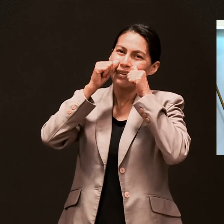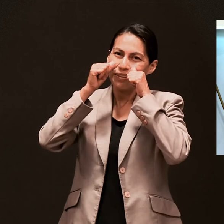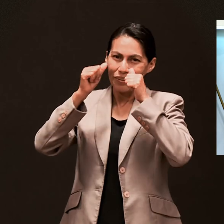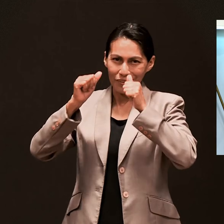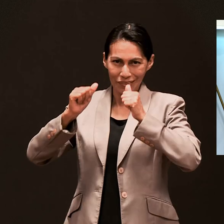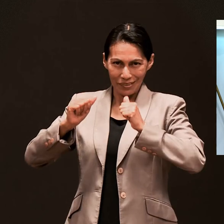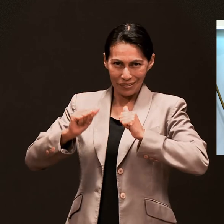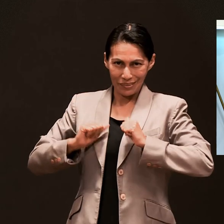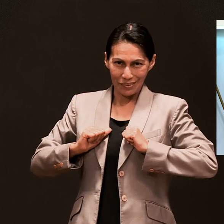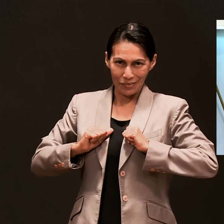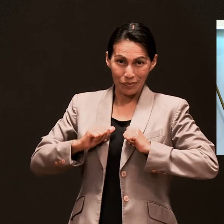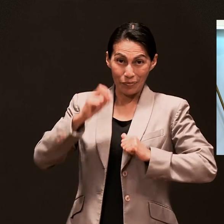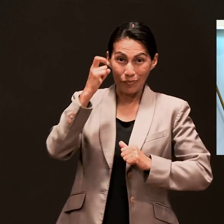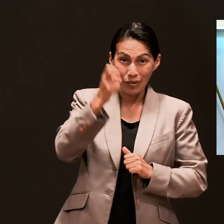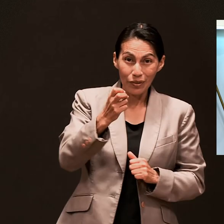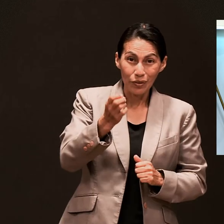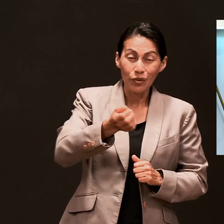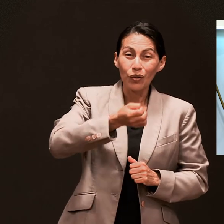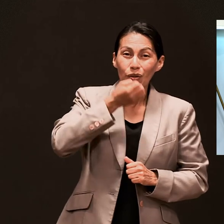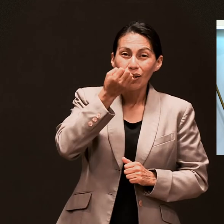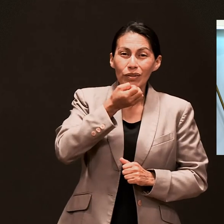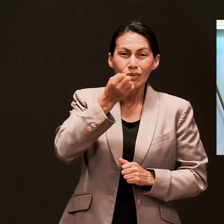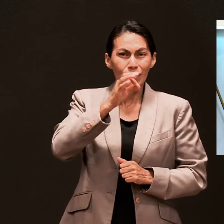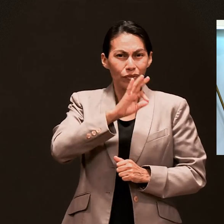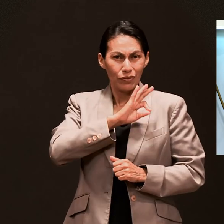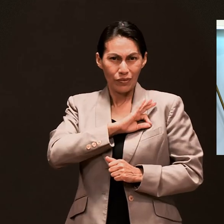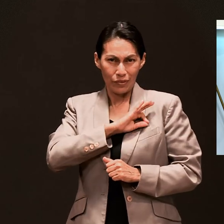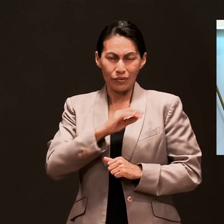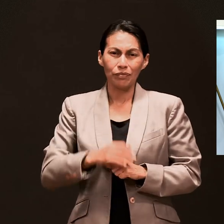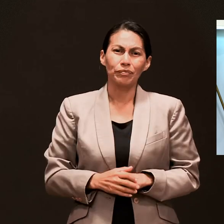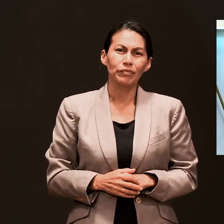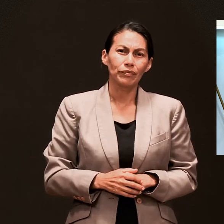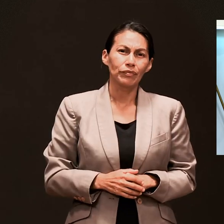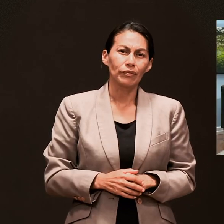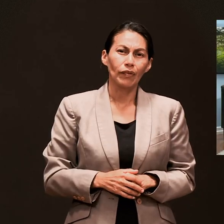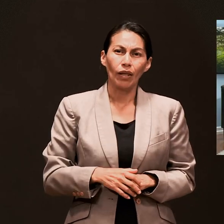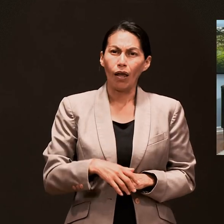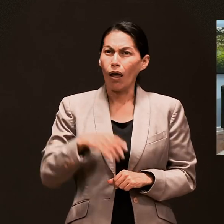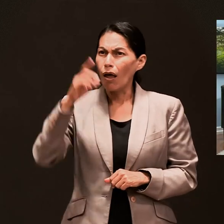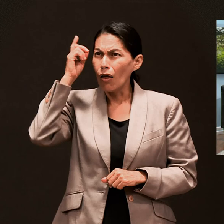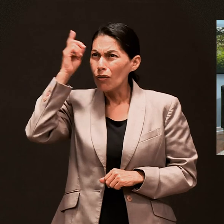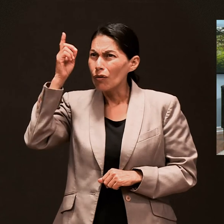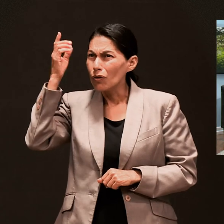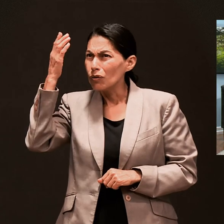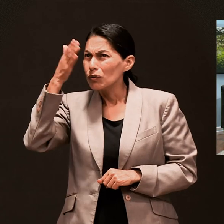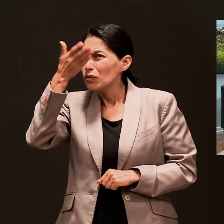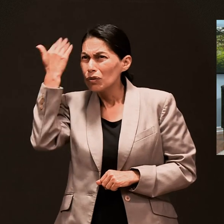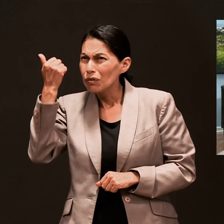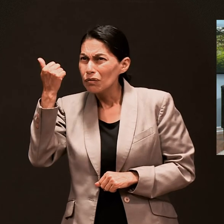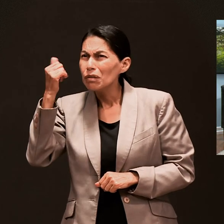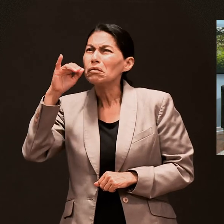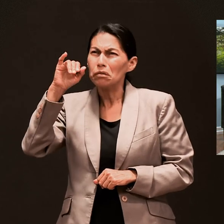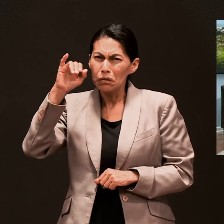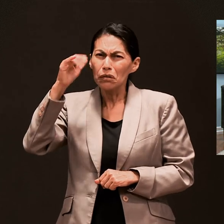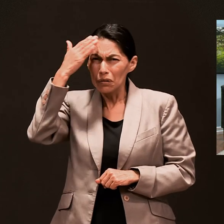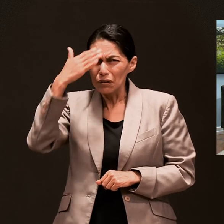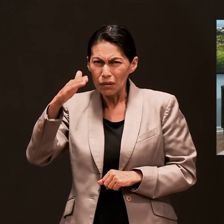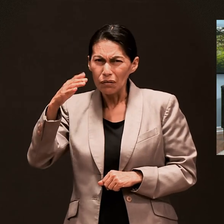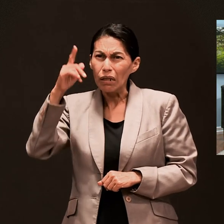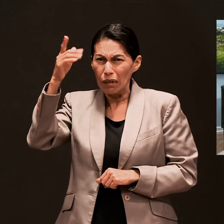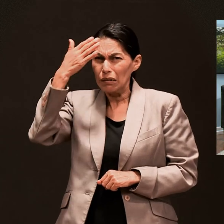nuestra oración y eso es la oración de fe pastor y no es que no lo sepa Dios